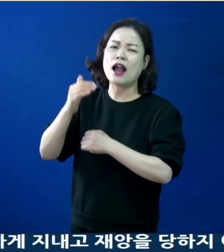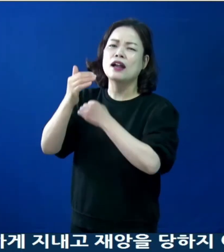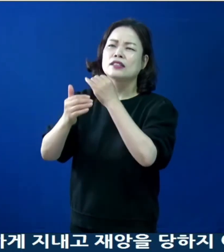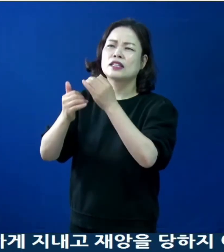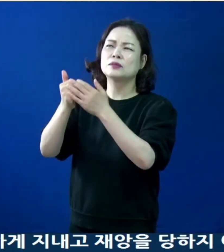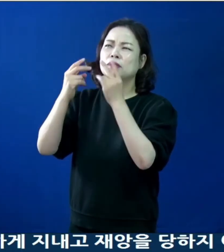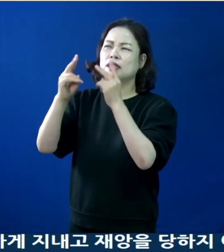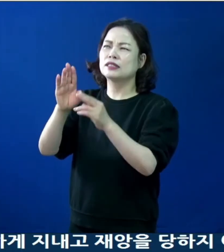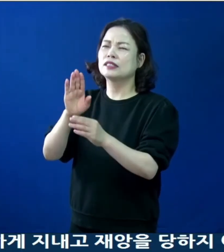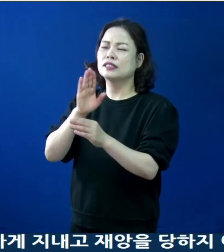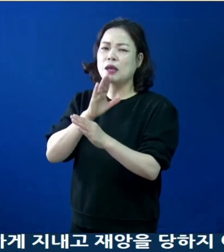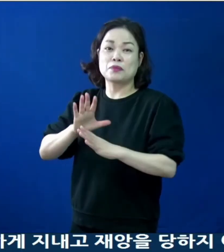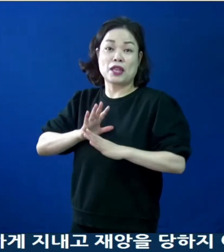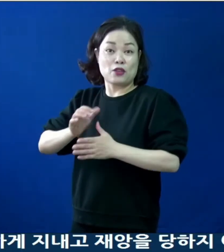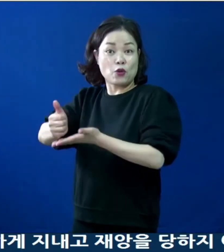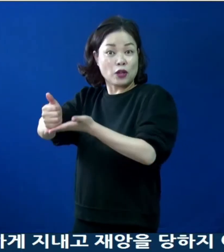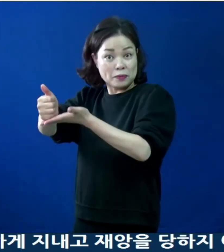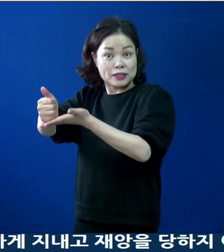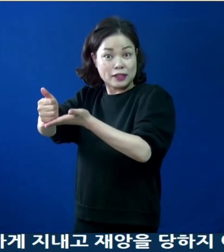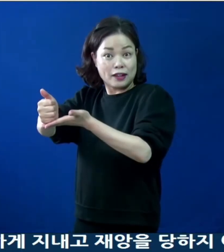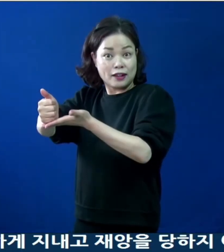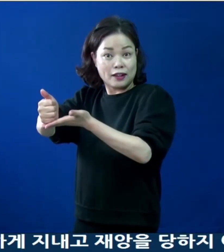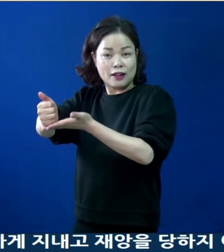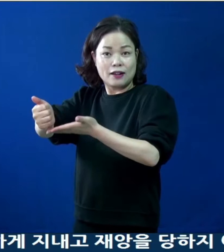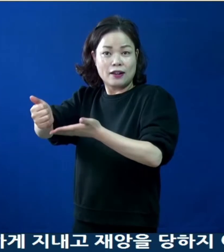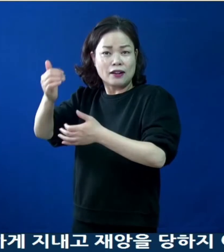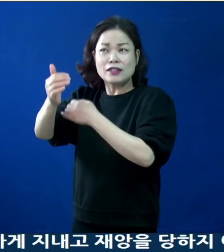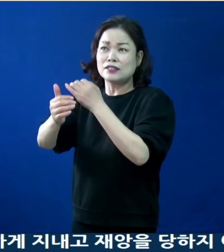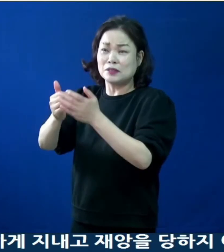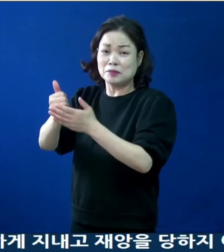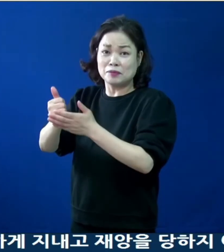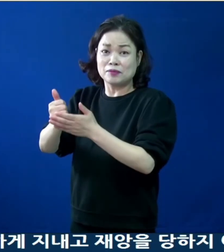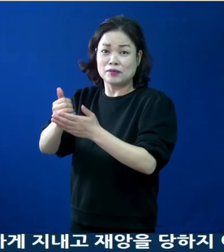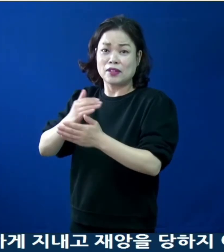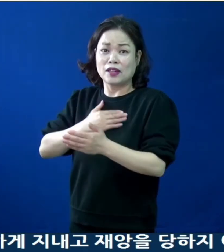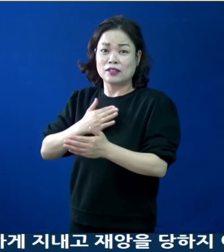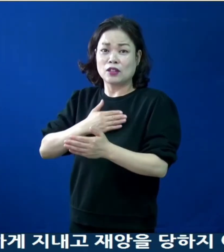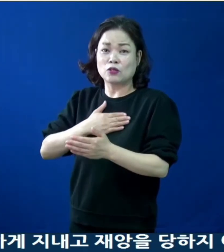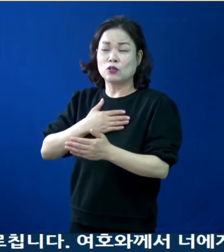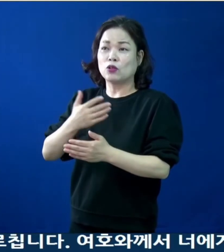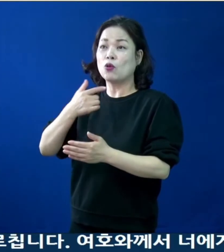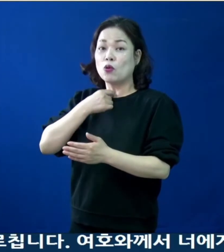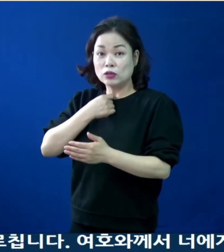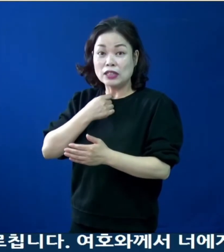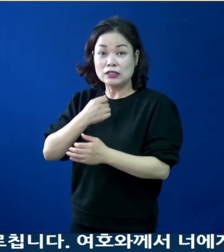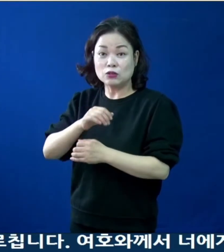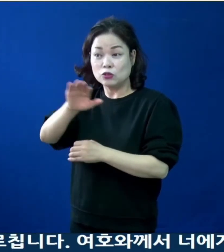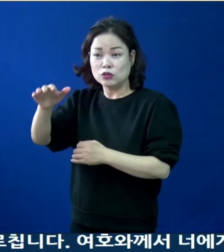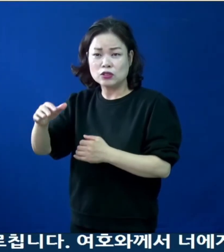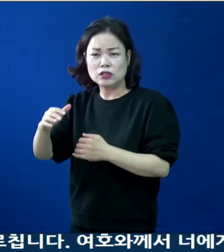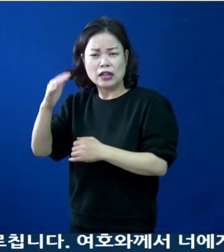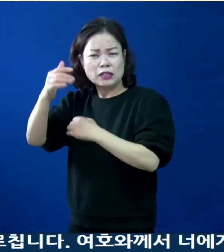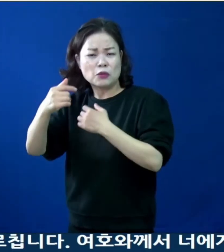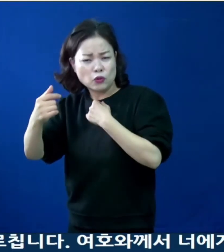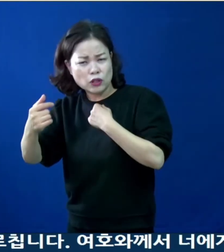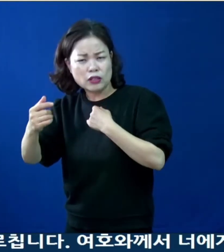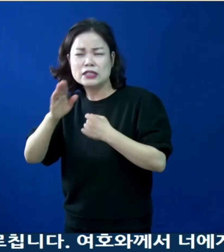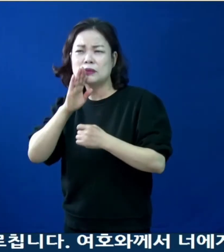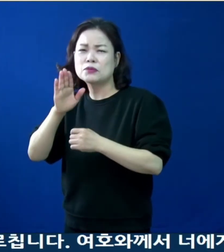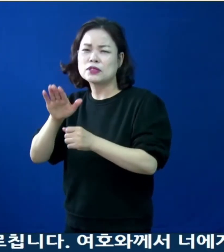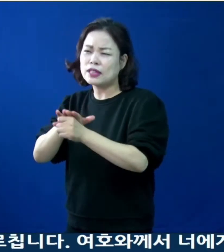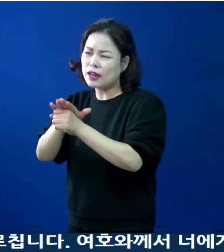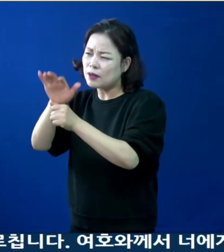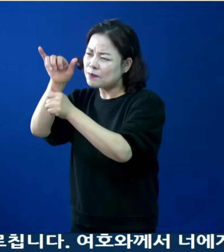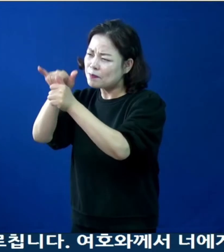하나님을 향한 참된 경외입니다. 네, 하나님께서 우리에게 원하시는 것은 진심으로 하나님을 존경하고